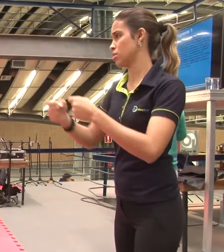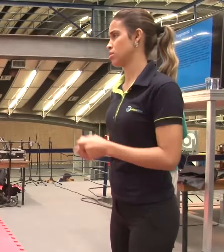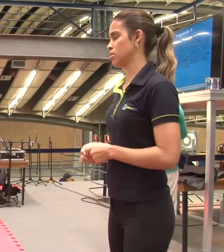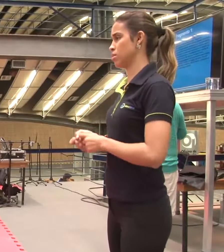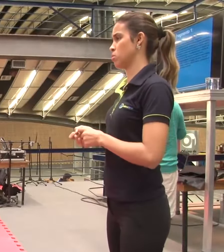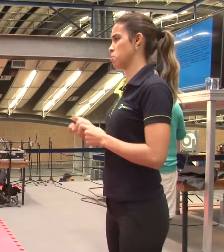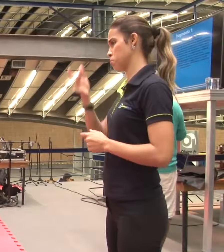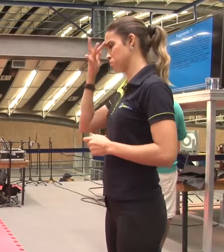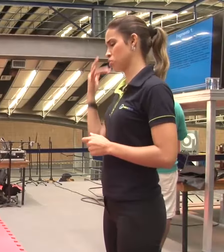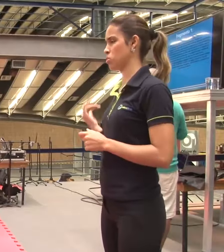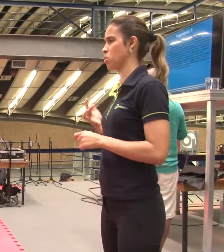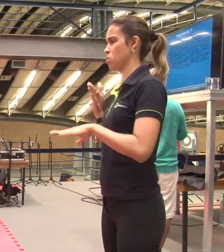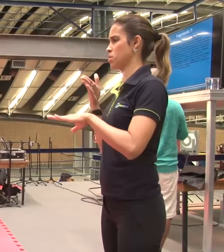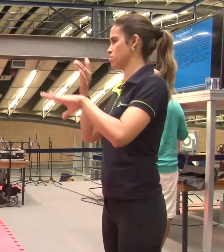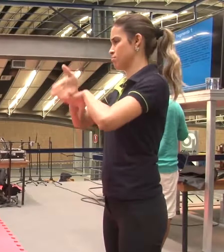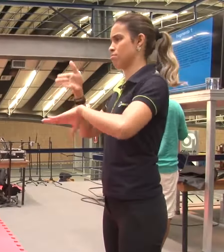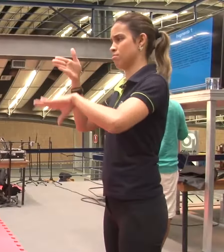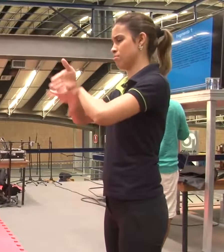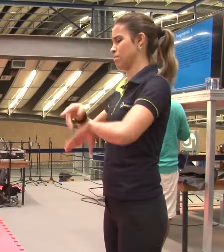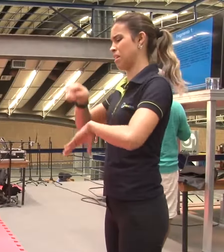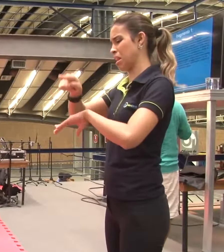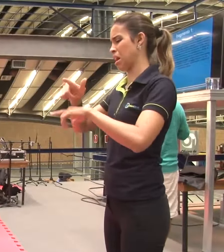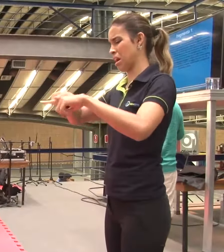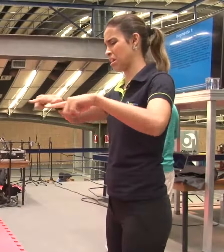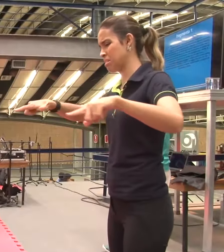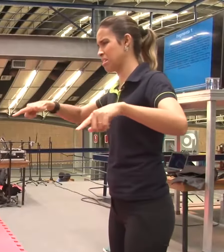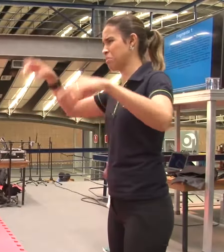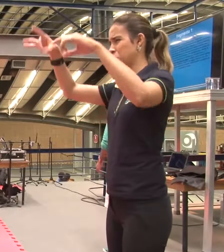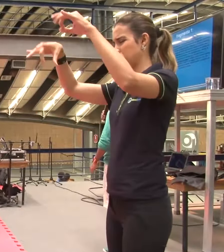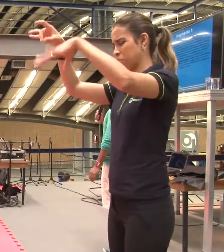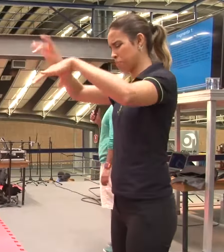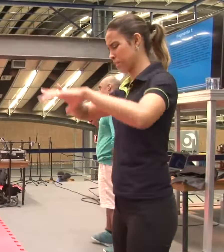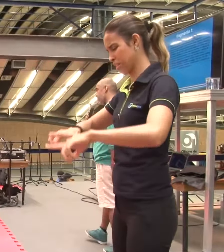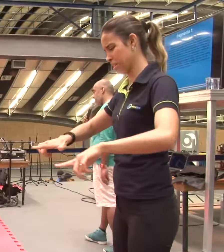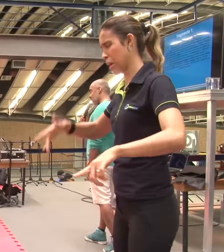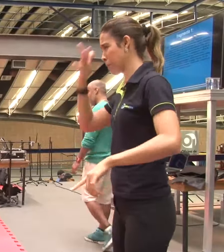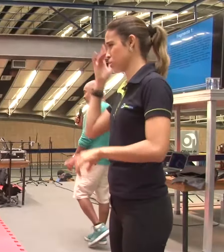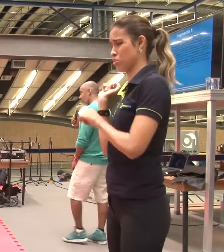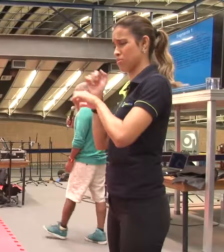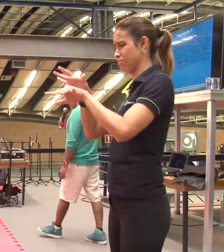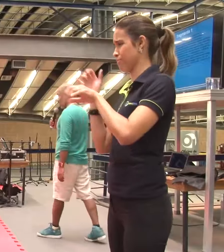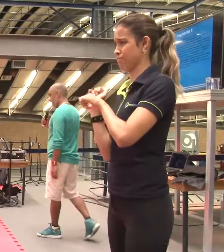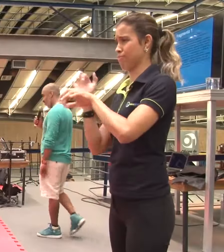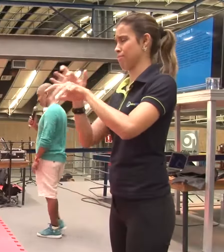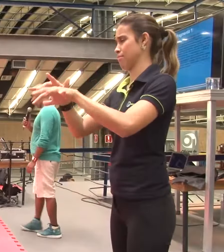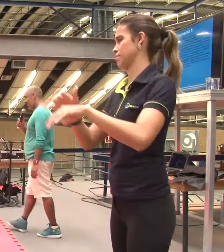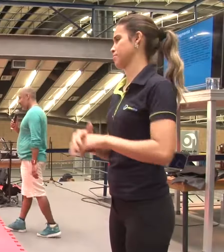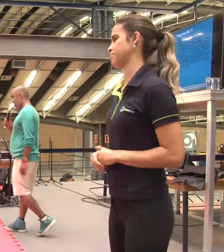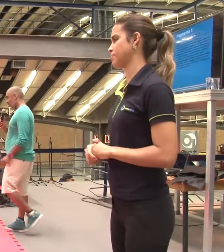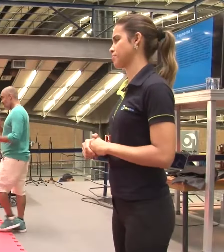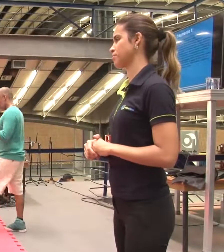espontânea, ali mesmo, daquele lameiro e multiplicar-se como larvas no esterco.